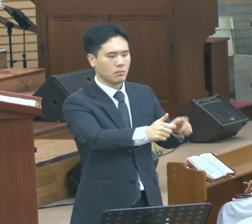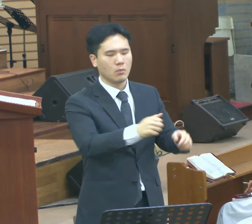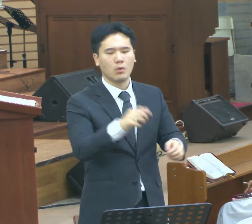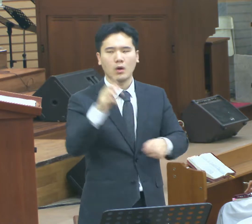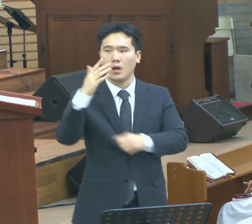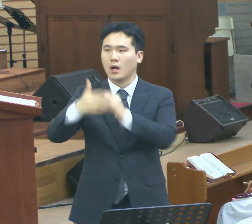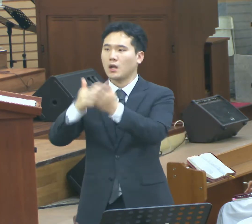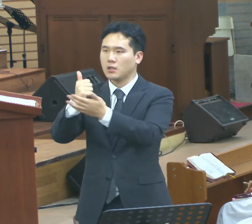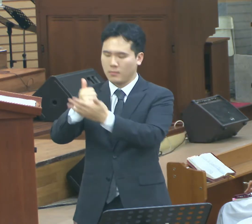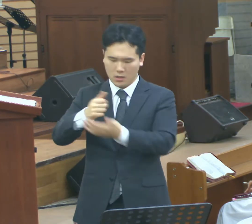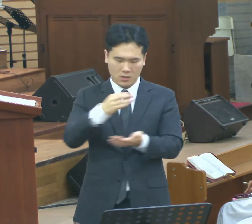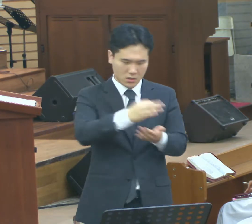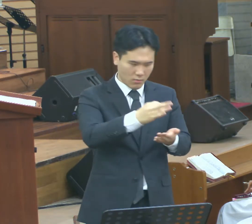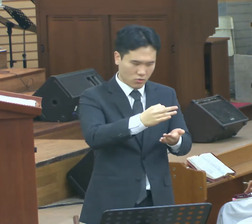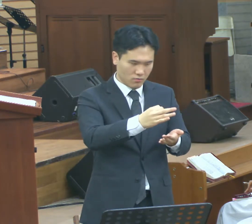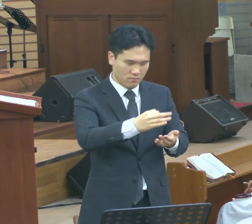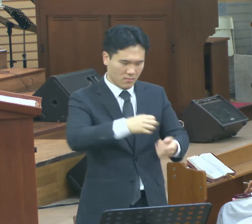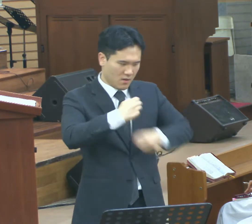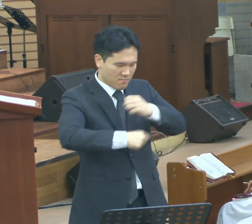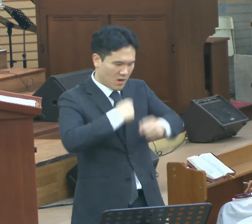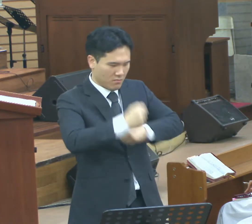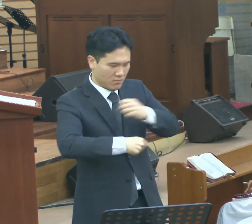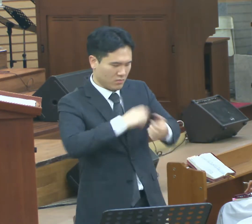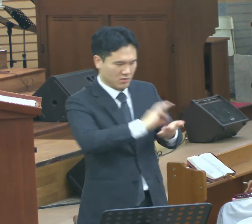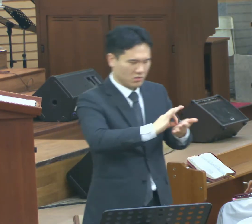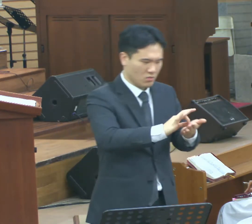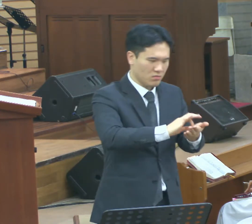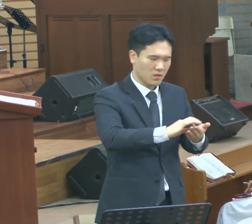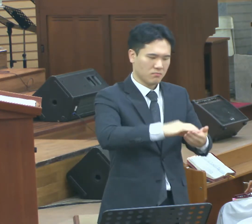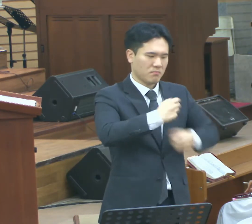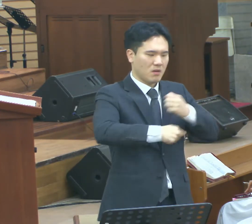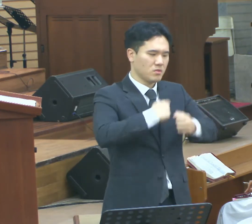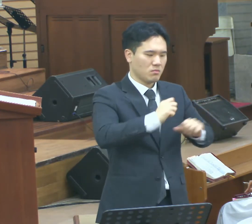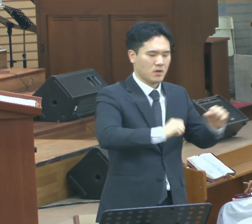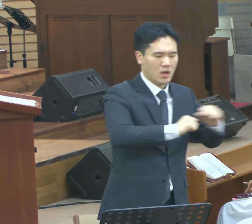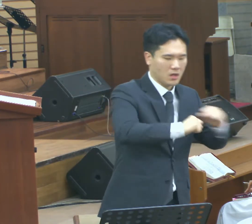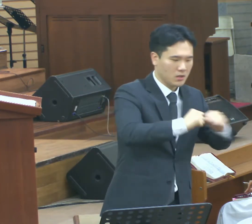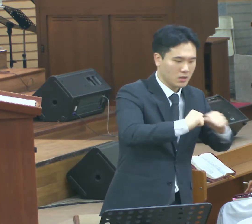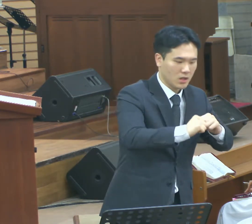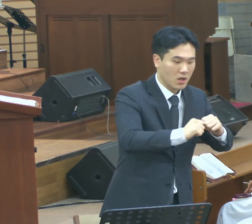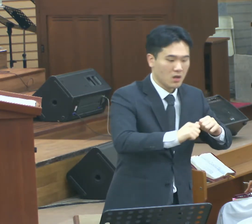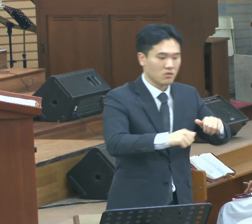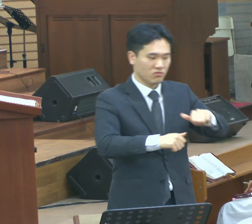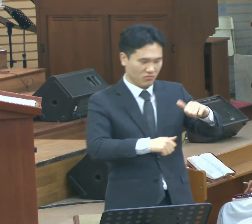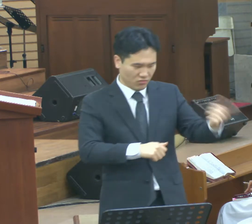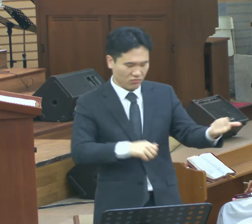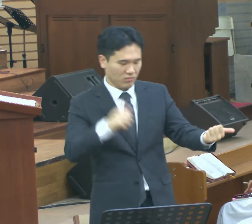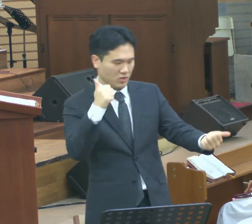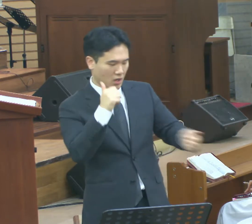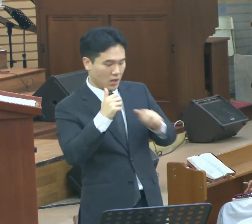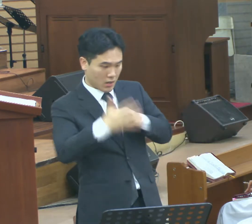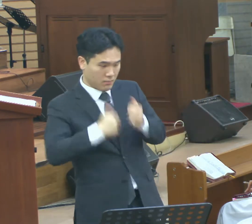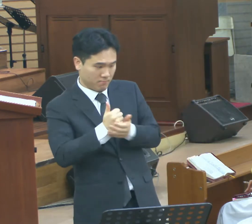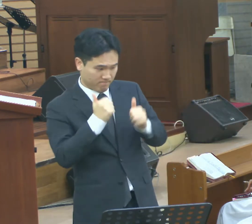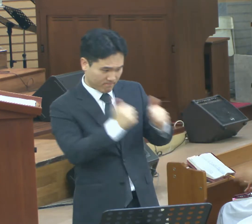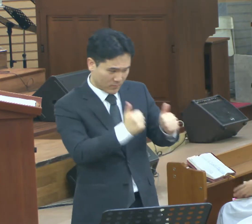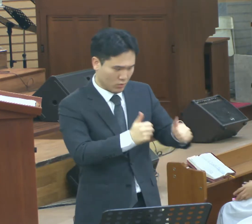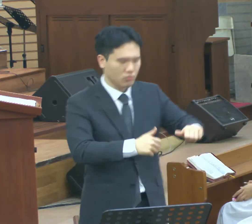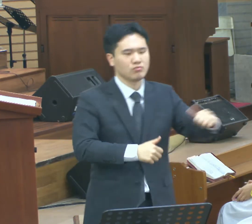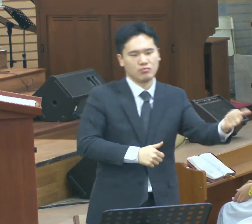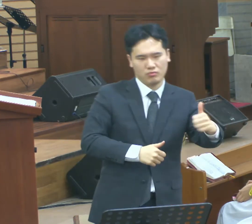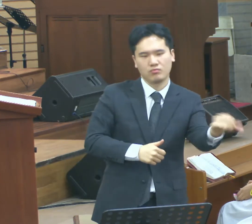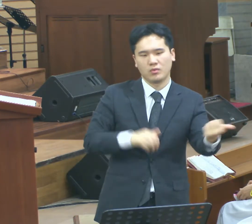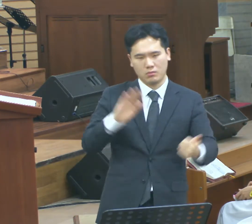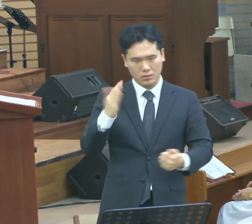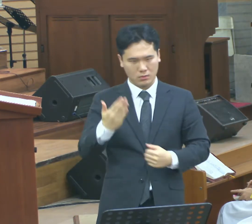죽었어요. 하나님의 임재를 보여주는 법궤를 다곤 신전에 뒀더니 다곤 신전에 다곤